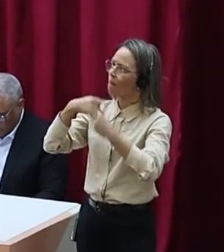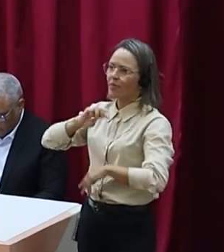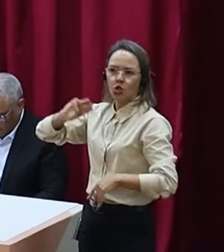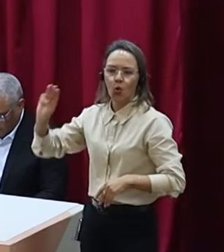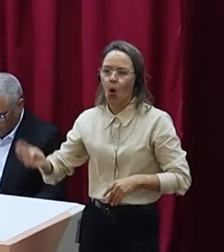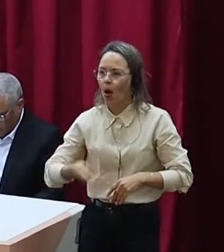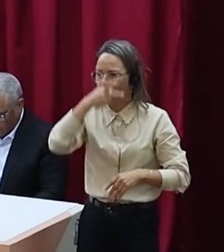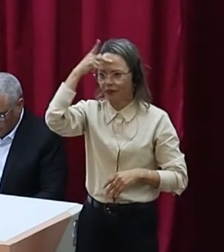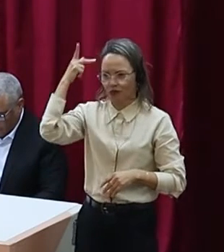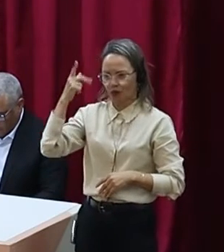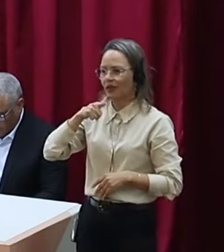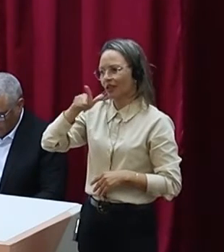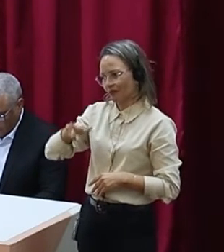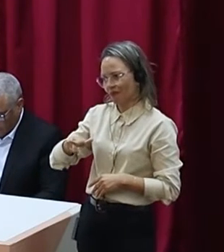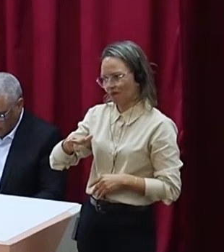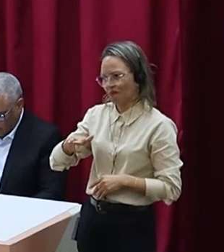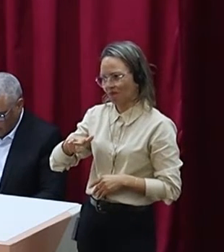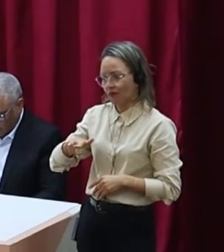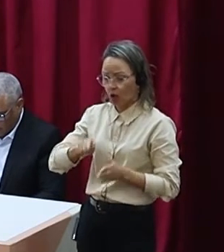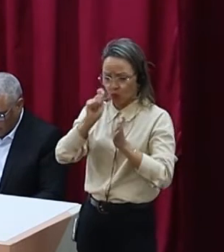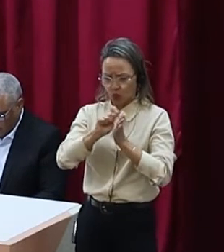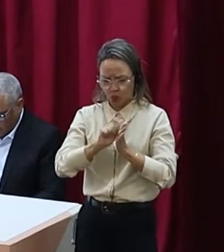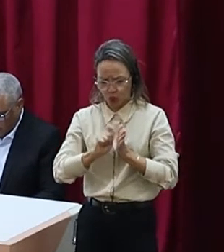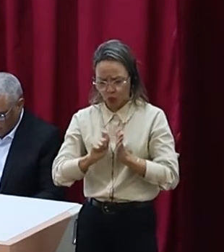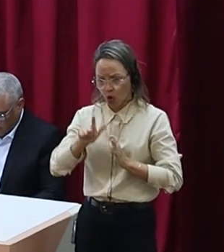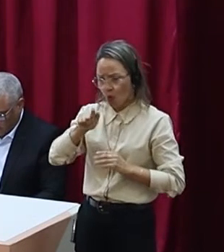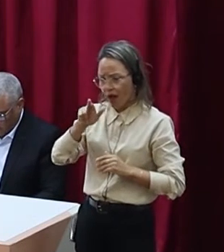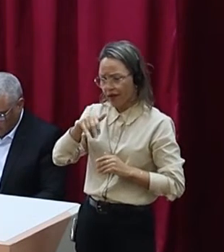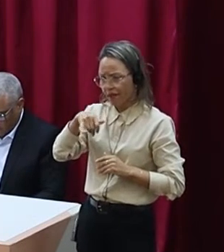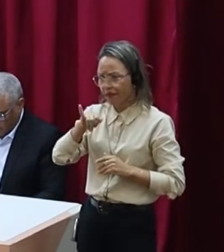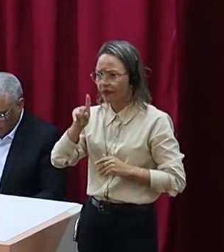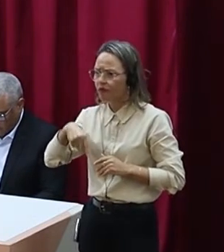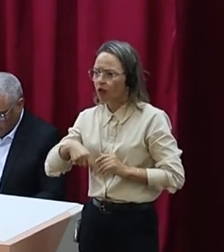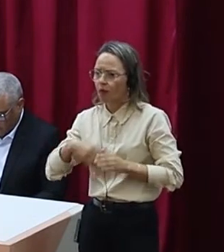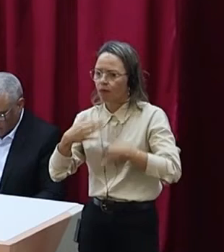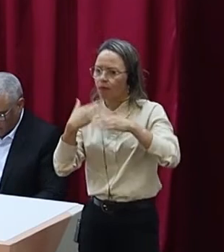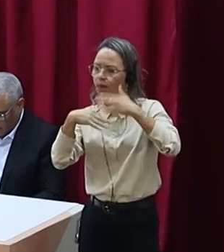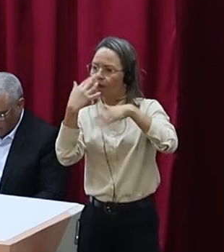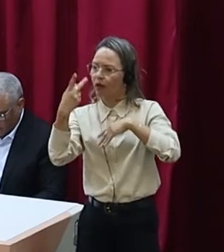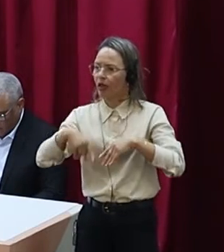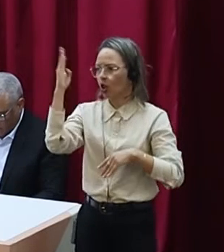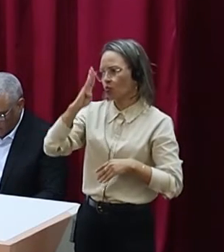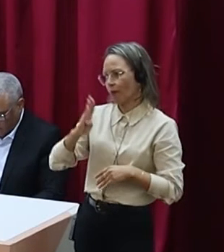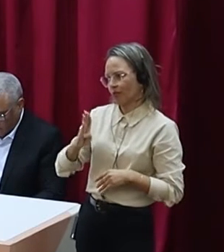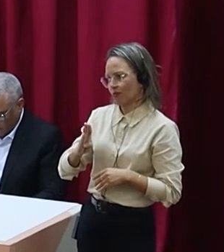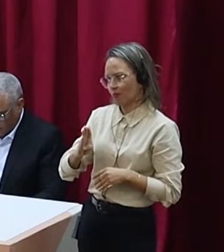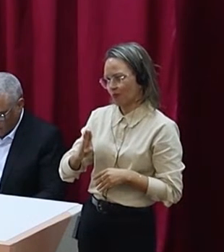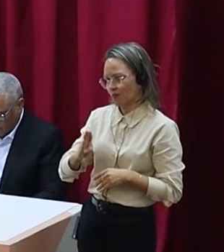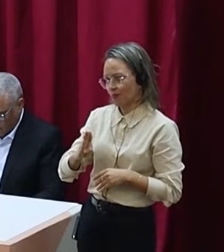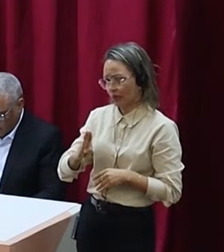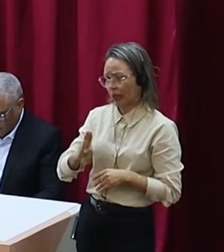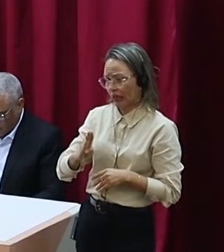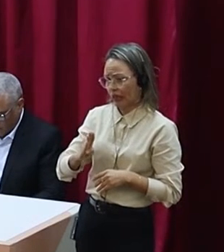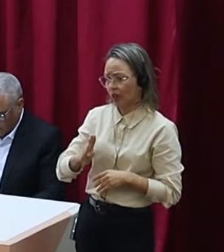desarrollaron el guaraní escrito. Es más, durante la colonia el guaraní tuvo uso oficial